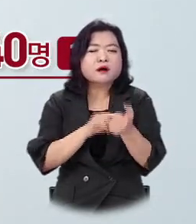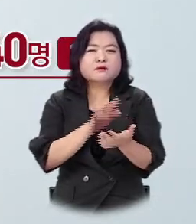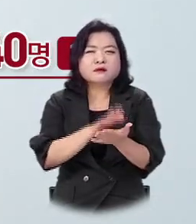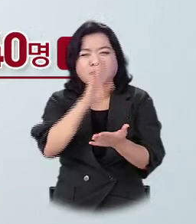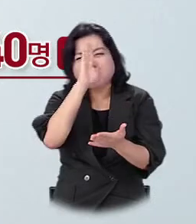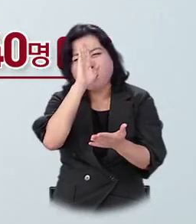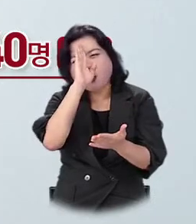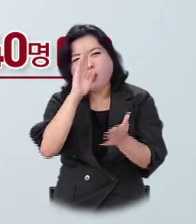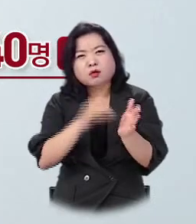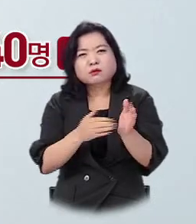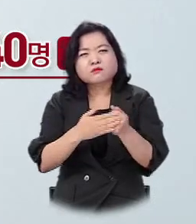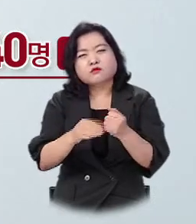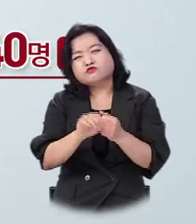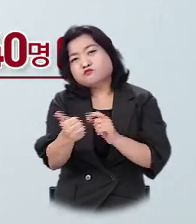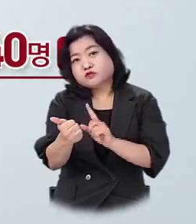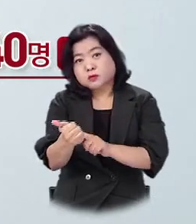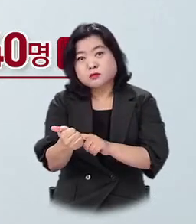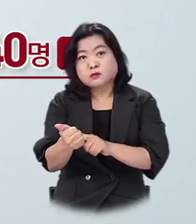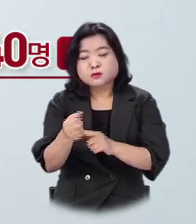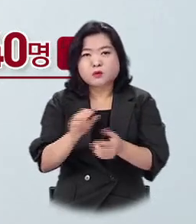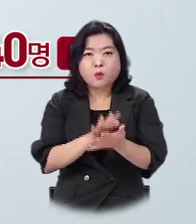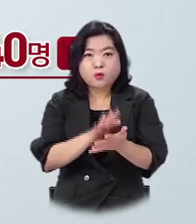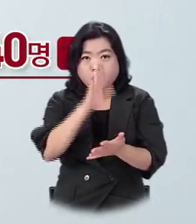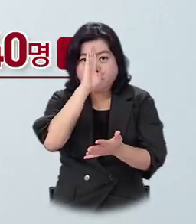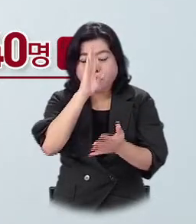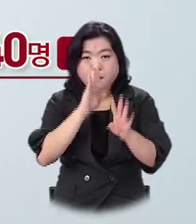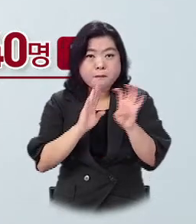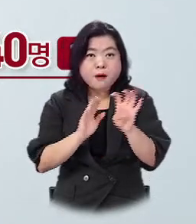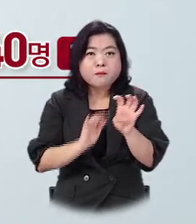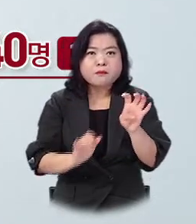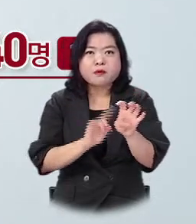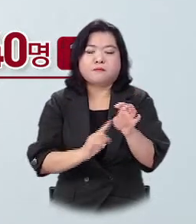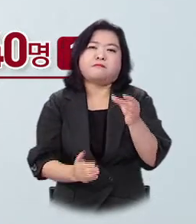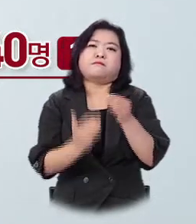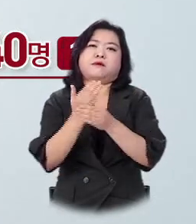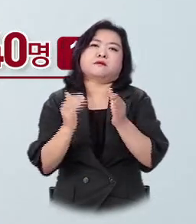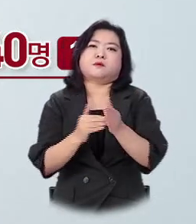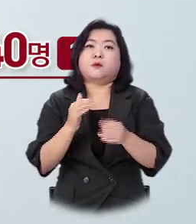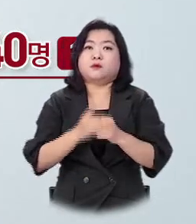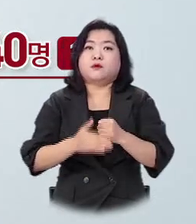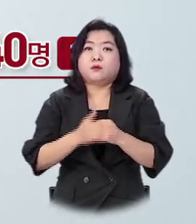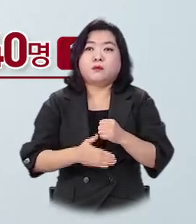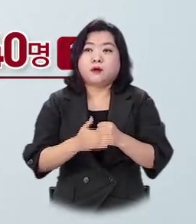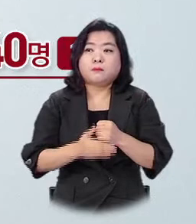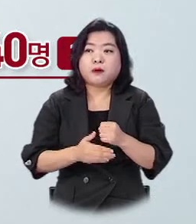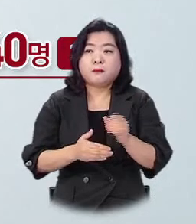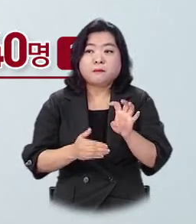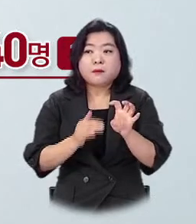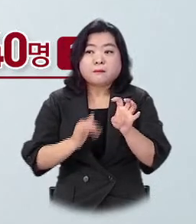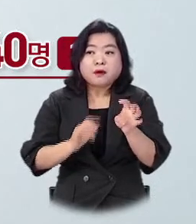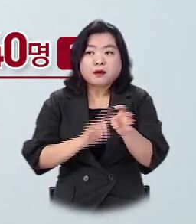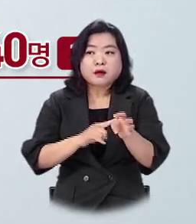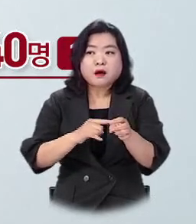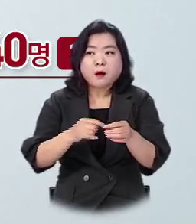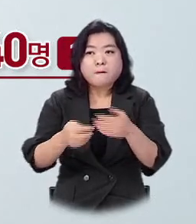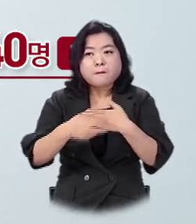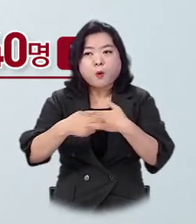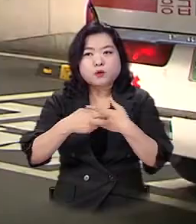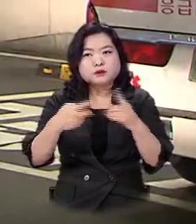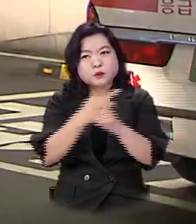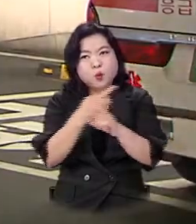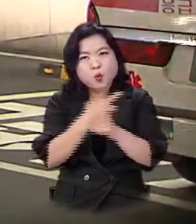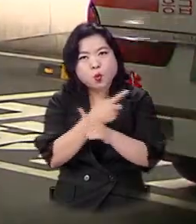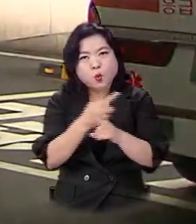열사병 증세로 숨진 것을 비롯해 온열 질환자 40명이 발생했고 대구는 9명이 온열 질환으로 병원 치료를